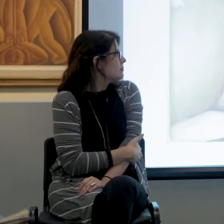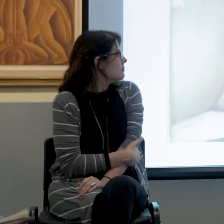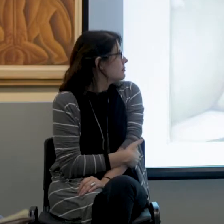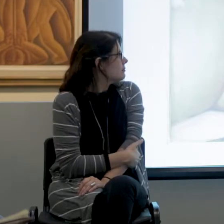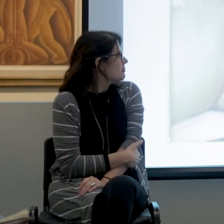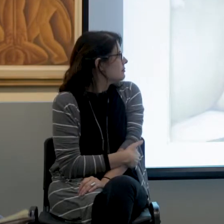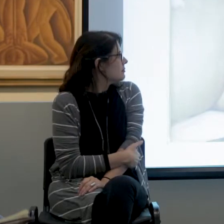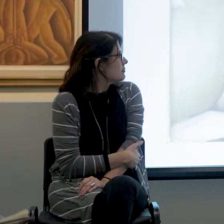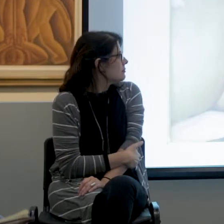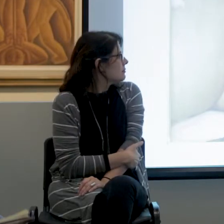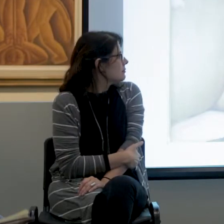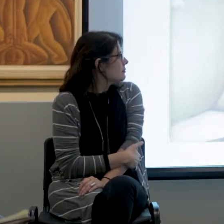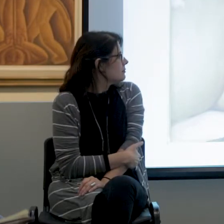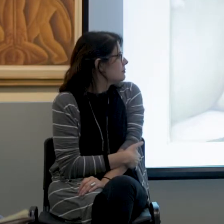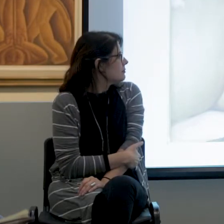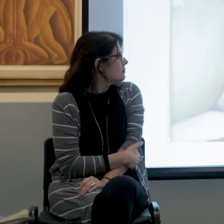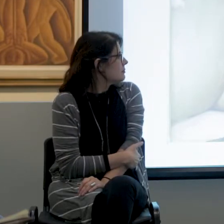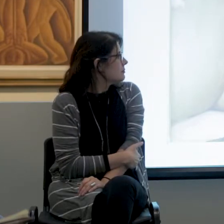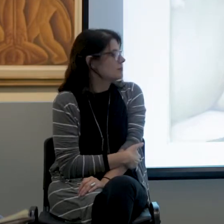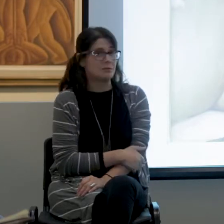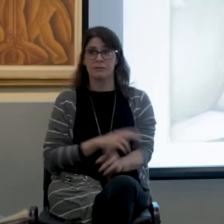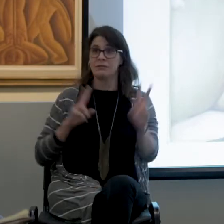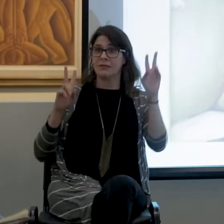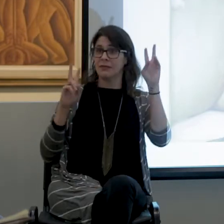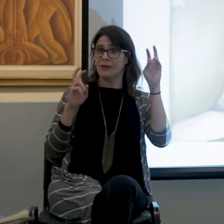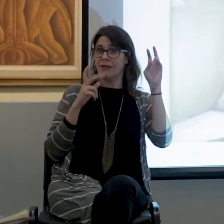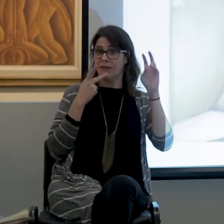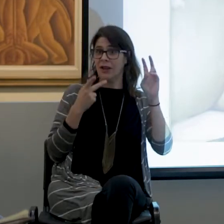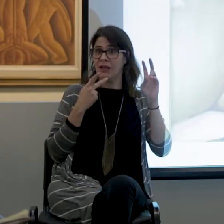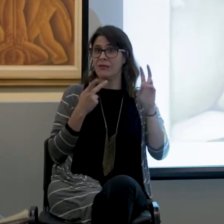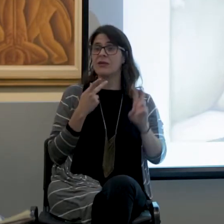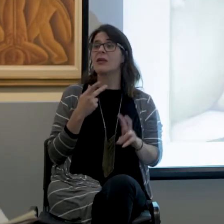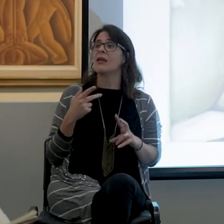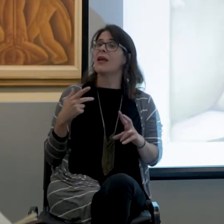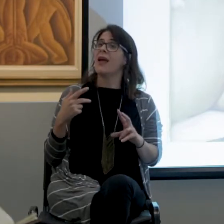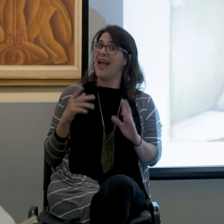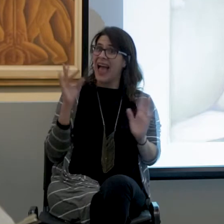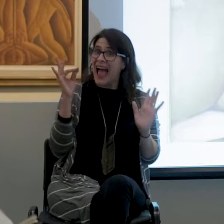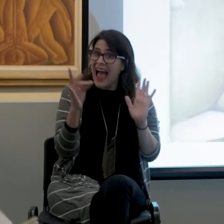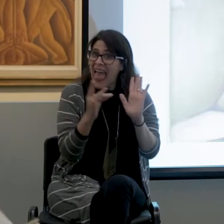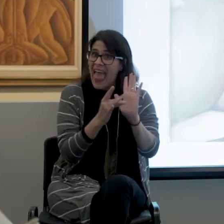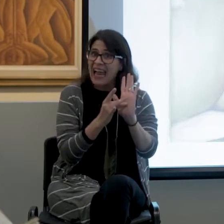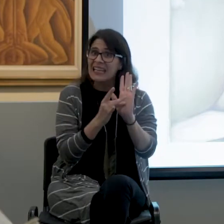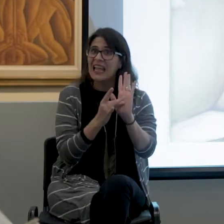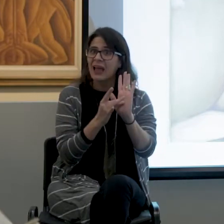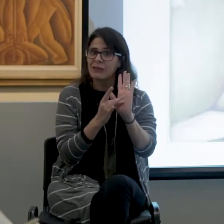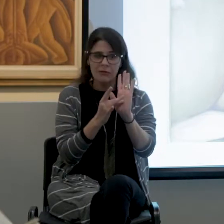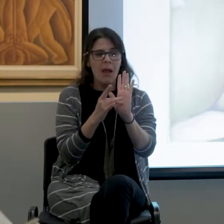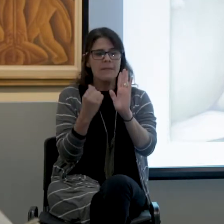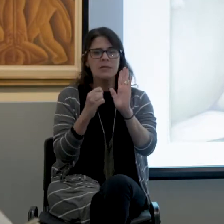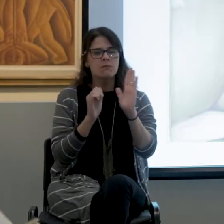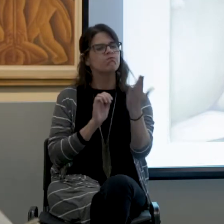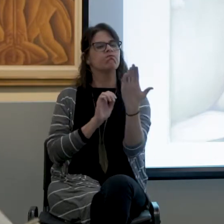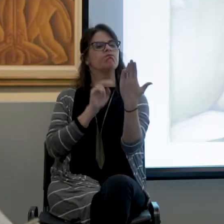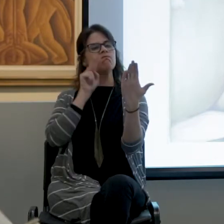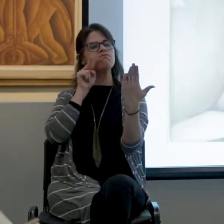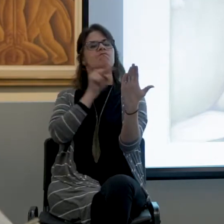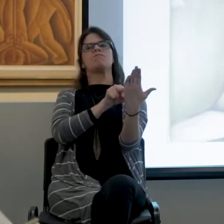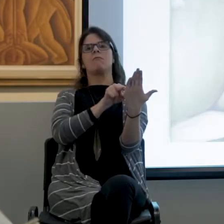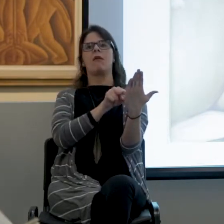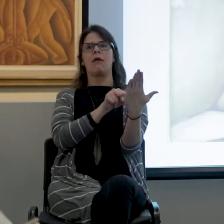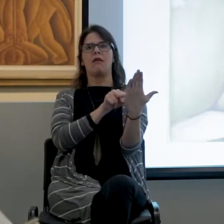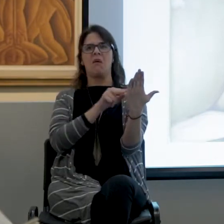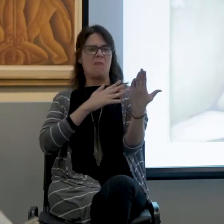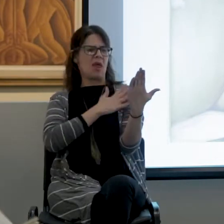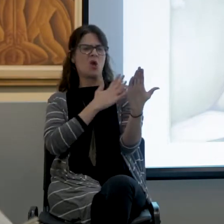É preciso encarar a realidade, dizia o Courbet, é preciso encarar a realidade de frente, rompendo todos